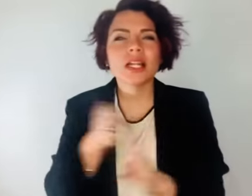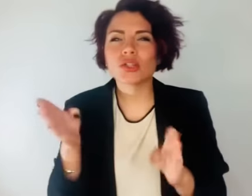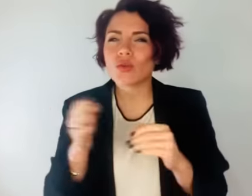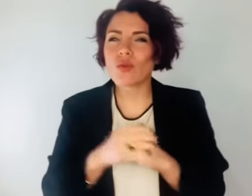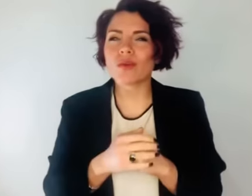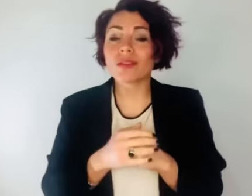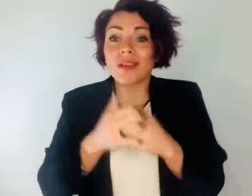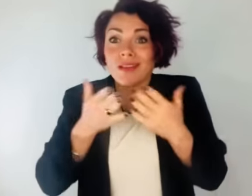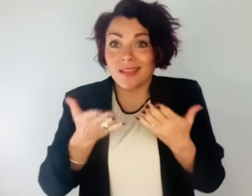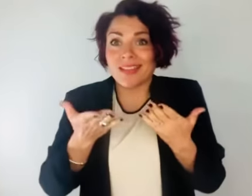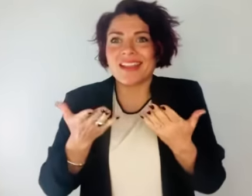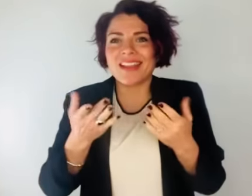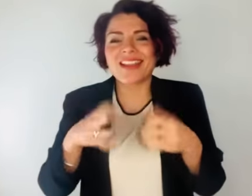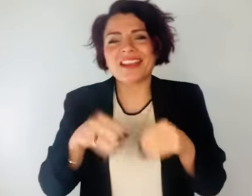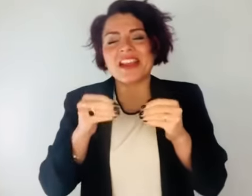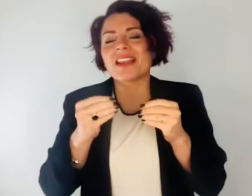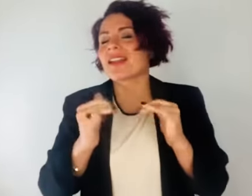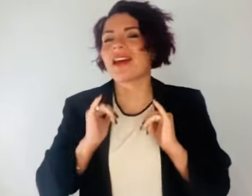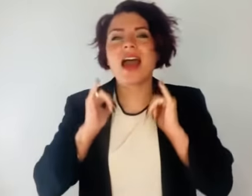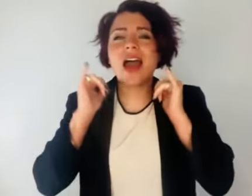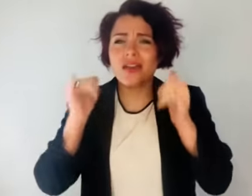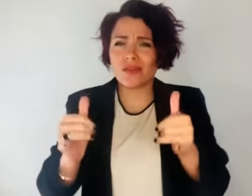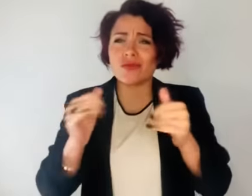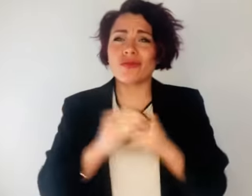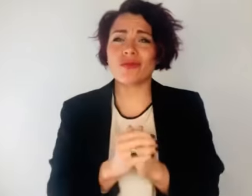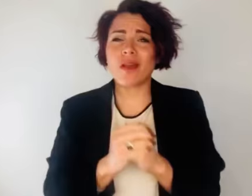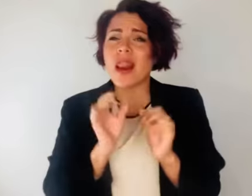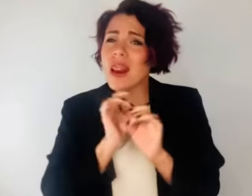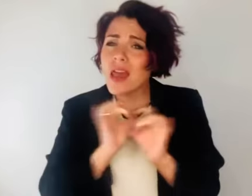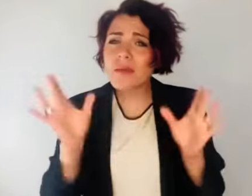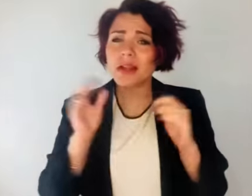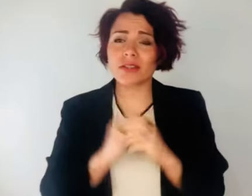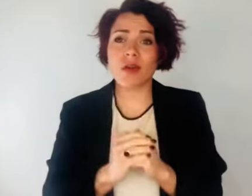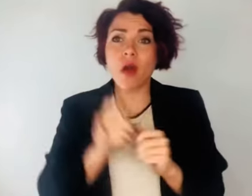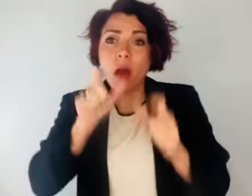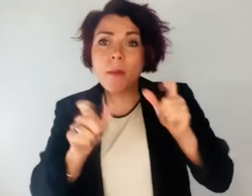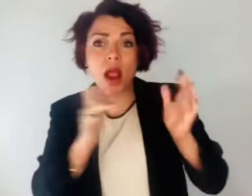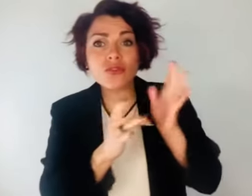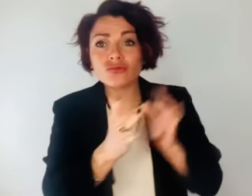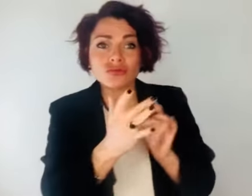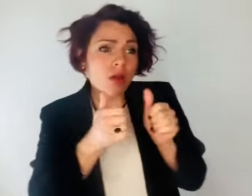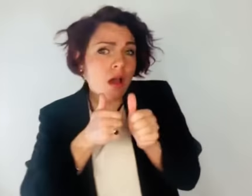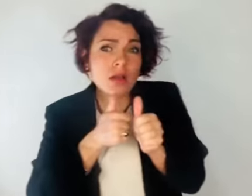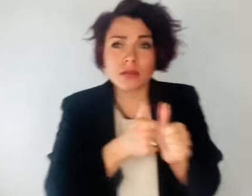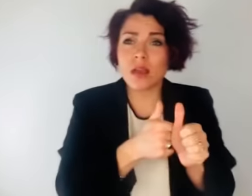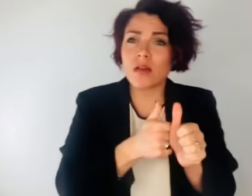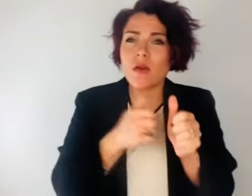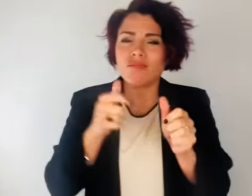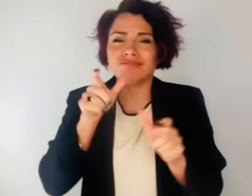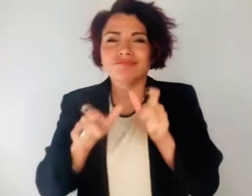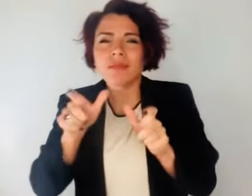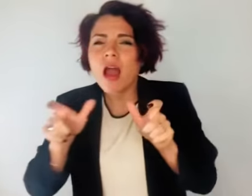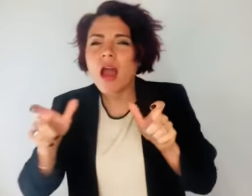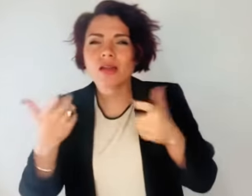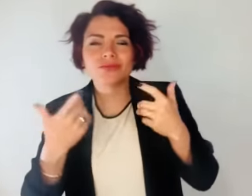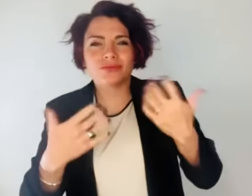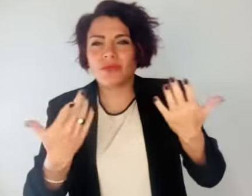ogni persona allora c'è l'esodo quello vero la gente comincia a seguire gesù molti entrano in questa